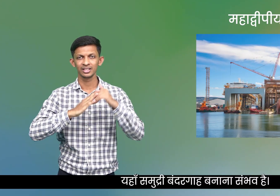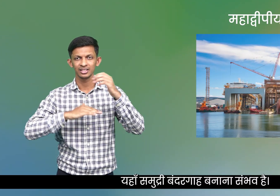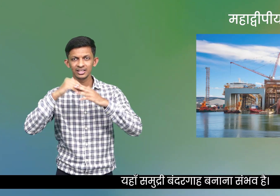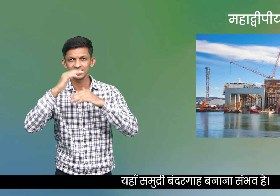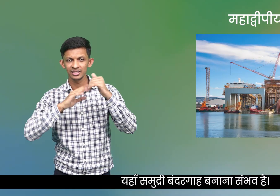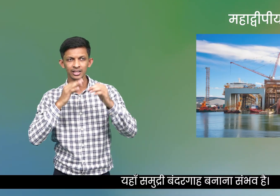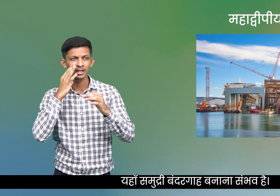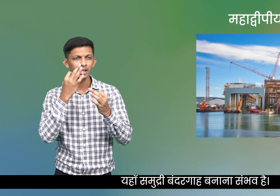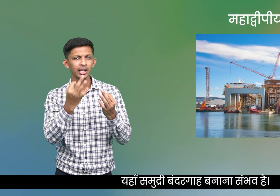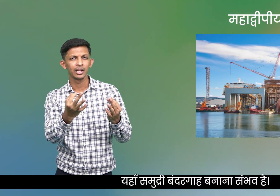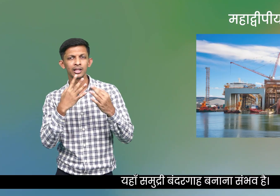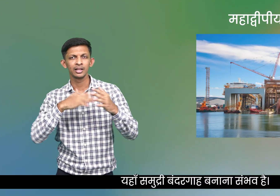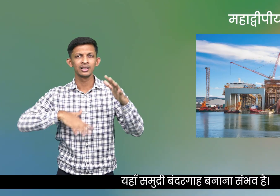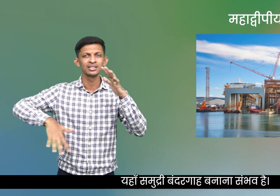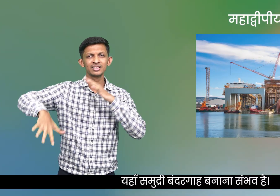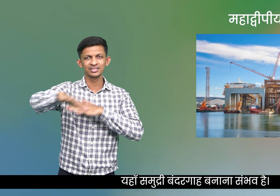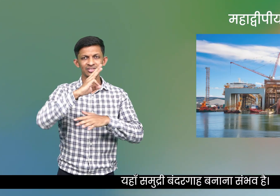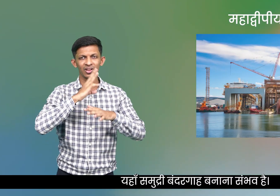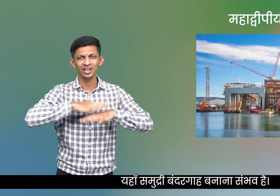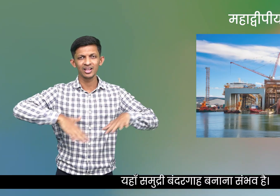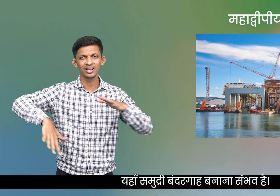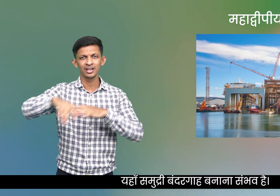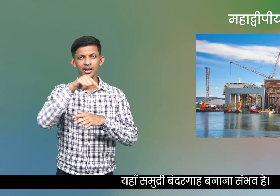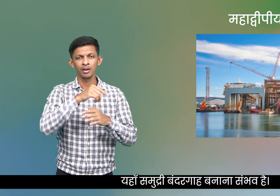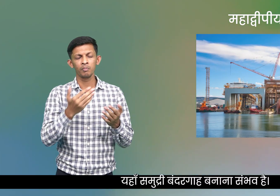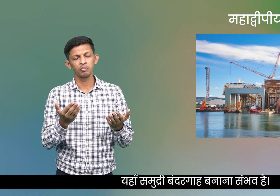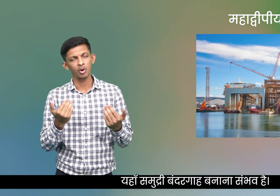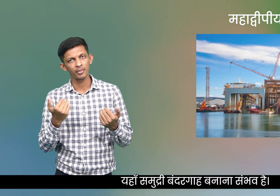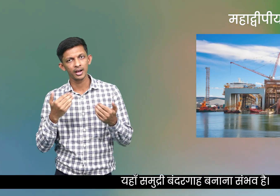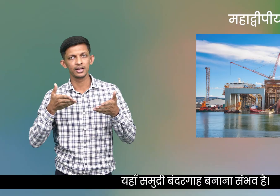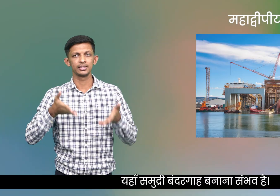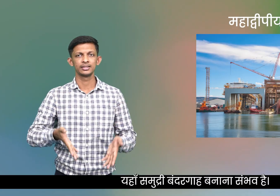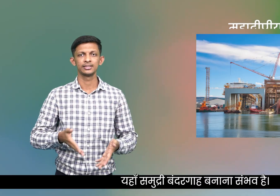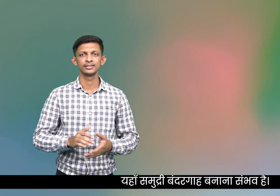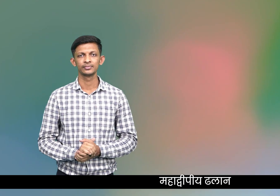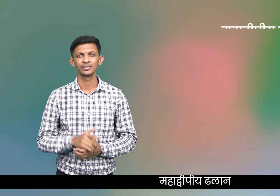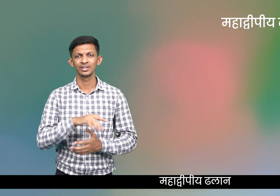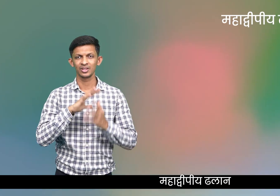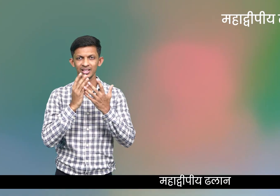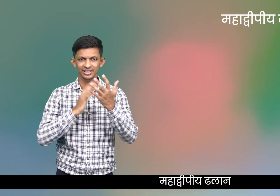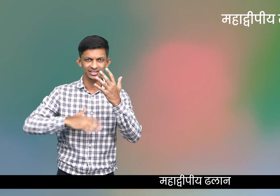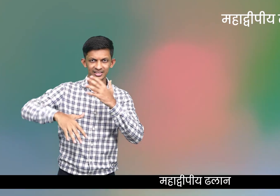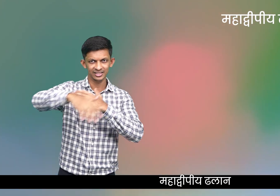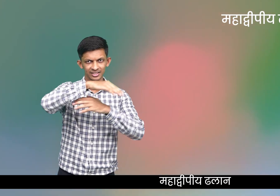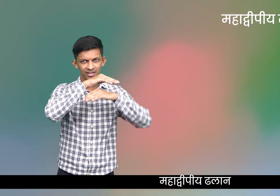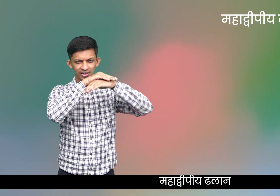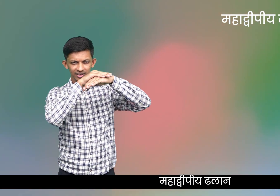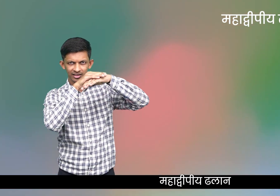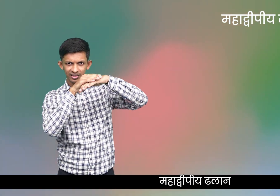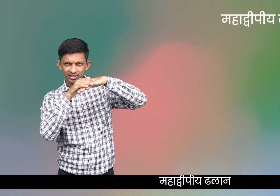यहाँ समुद्री बंदरगाह बनाना संभव है। महाद्वीपीय ढलान।